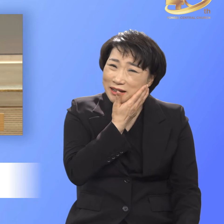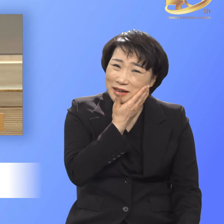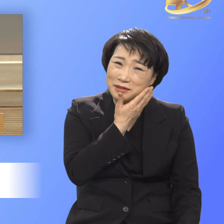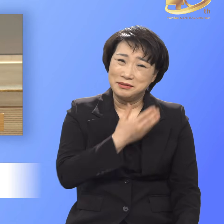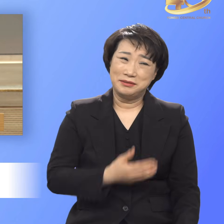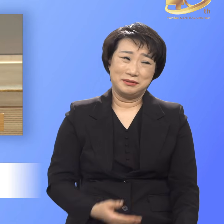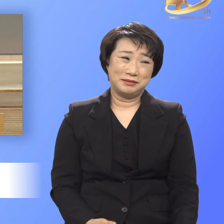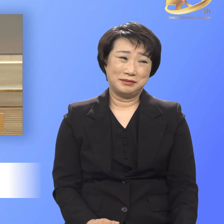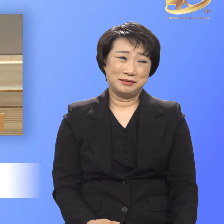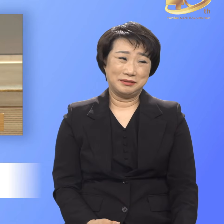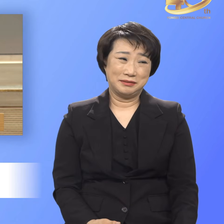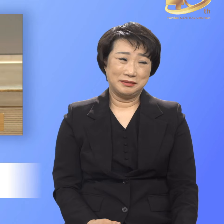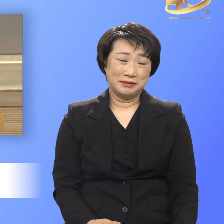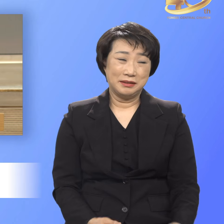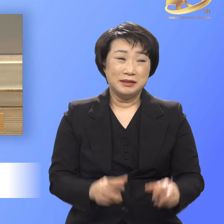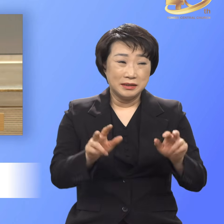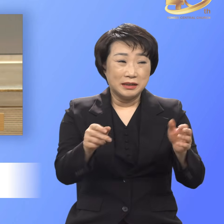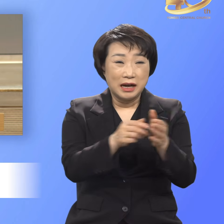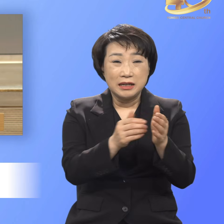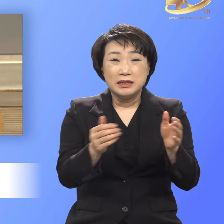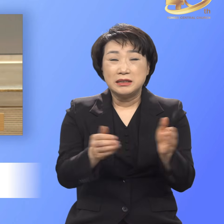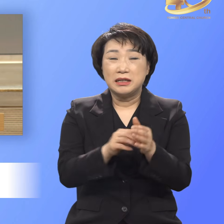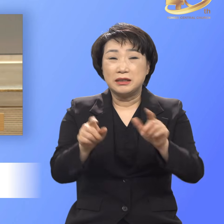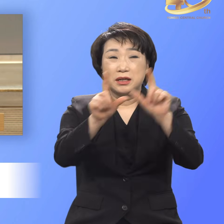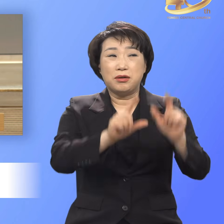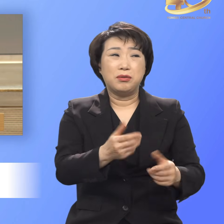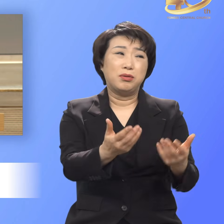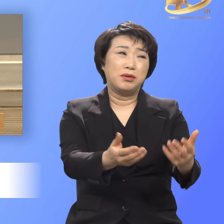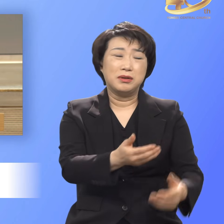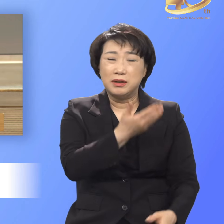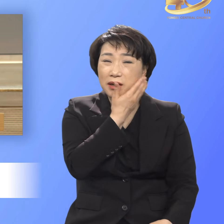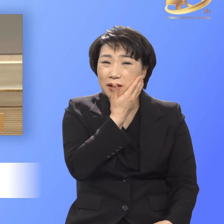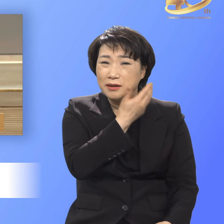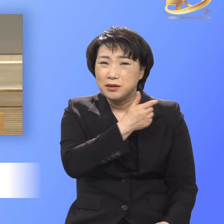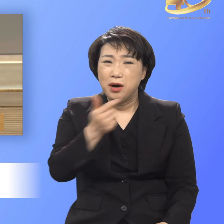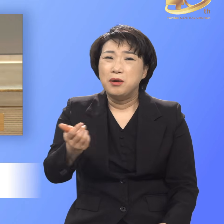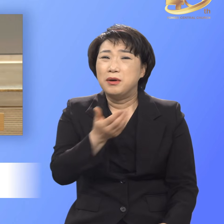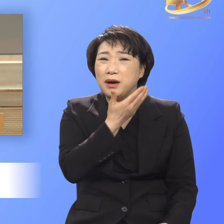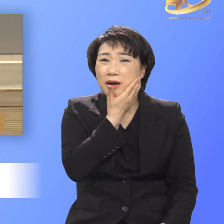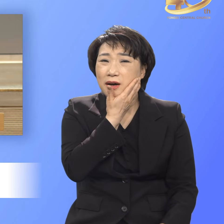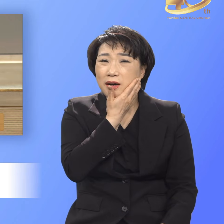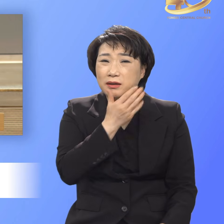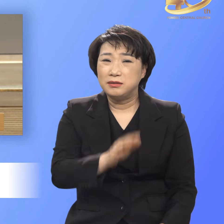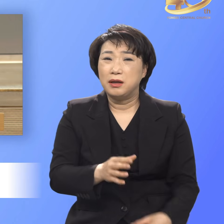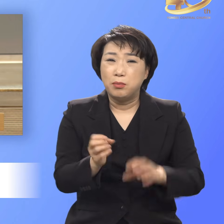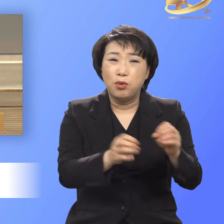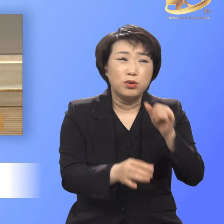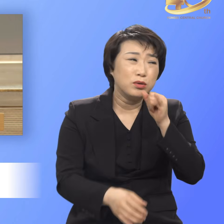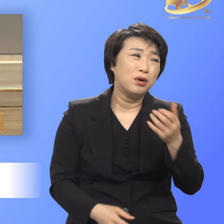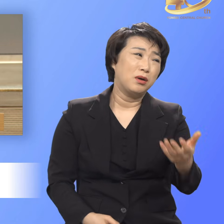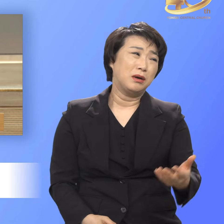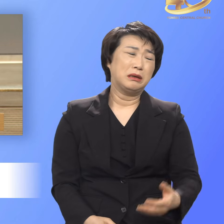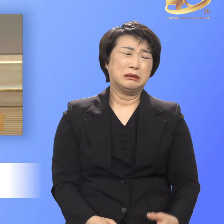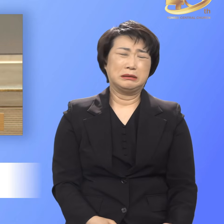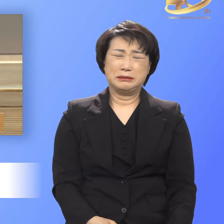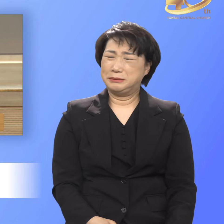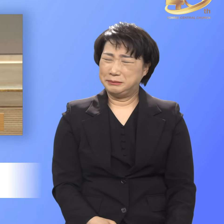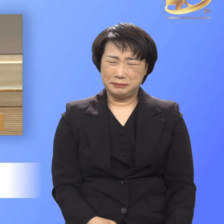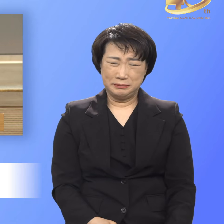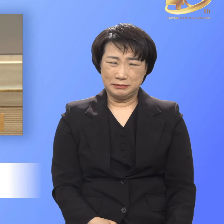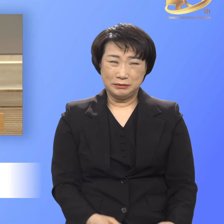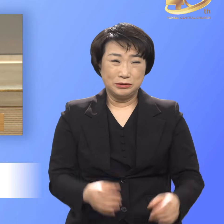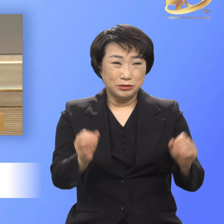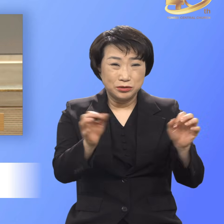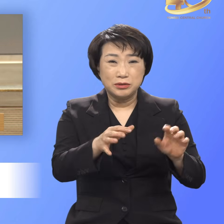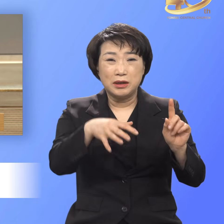아깝잖아. 그렇지? 지금까지 신앙생활을 해온 것이 너무 아까운데 그냥 버리는 거예요.